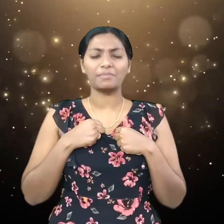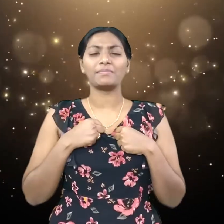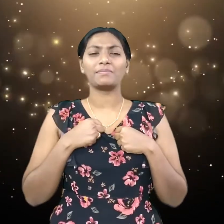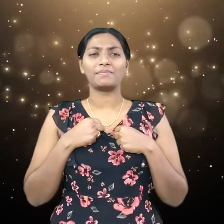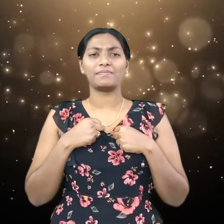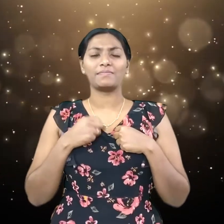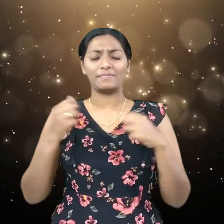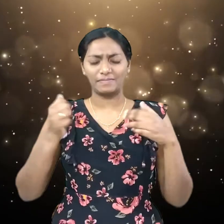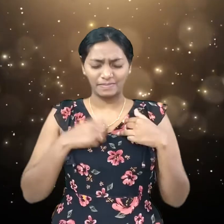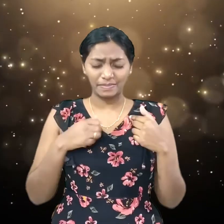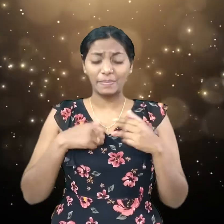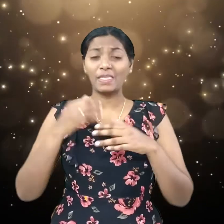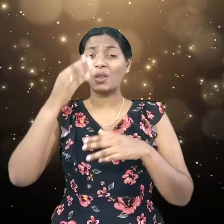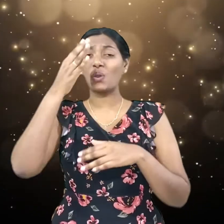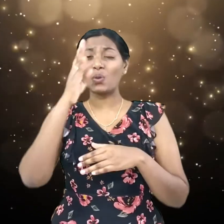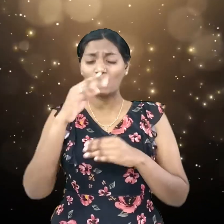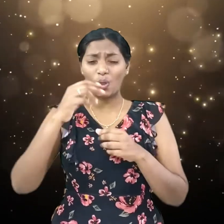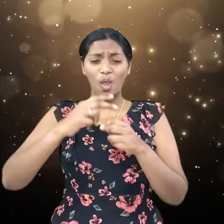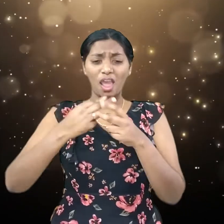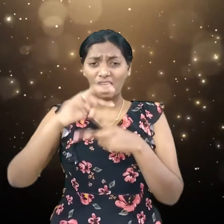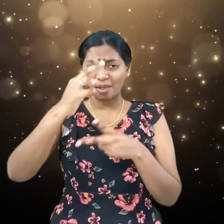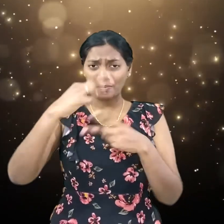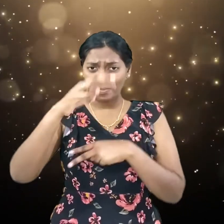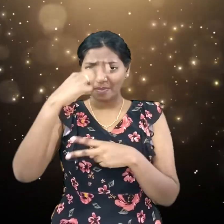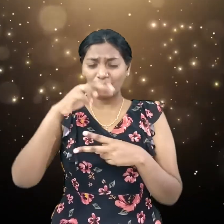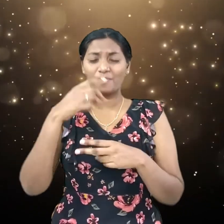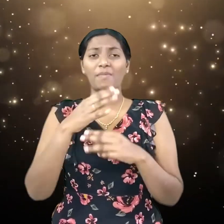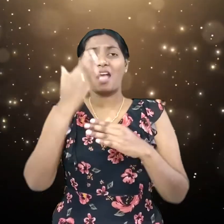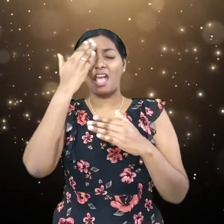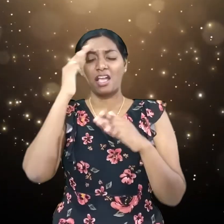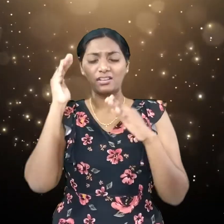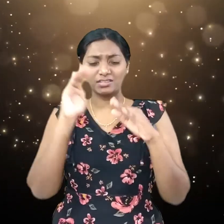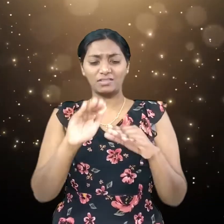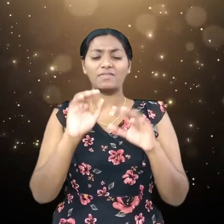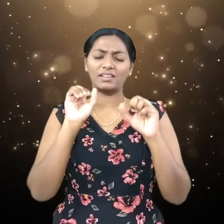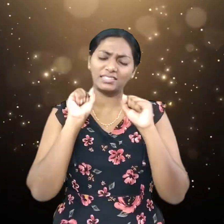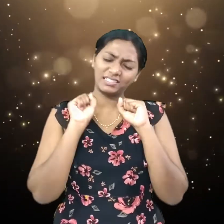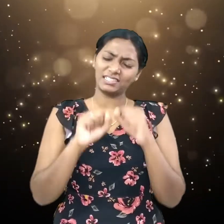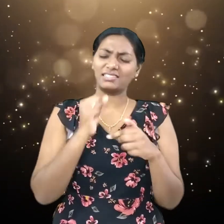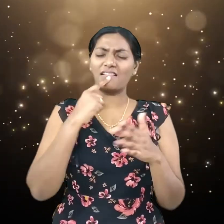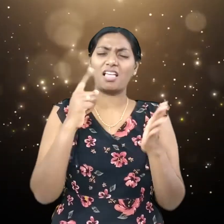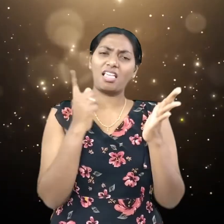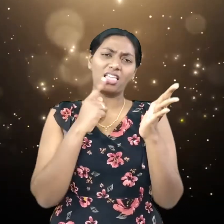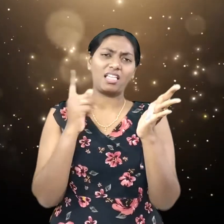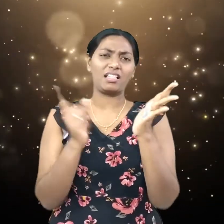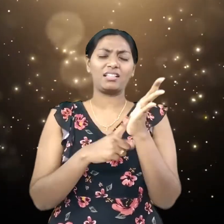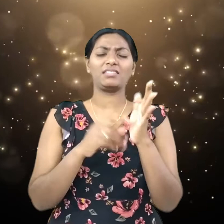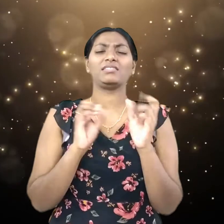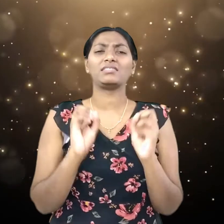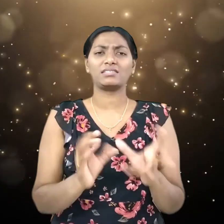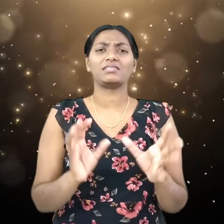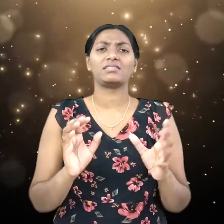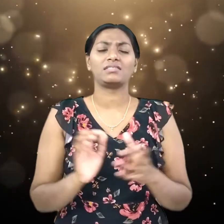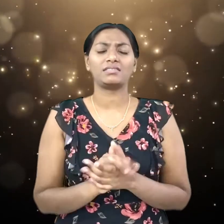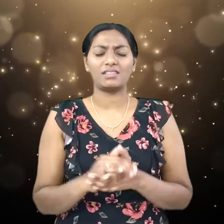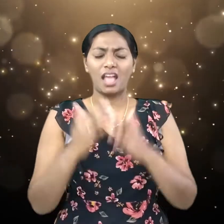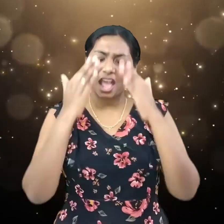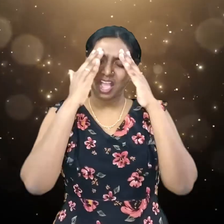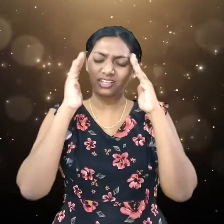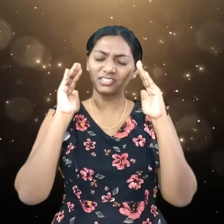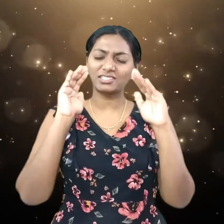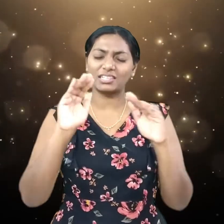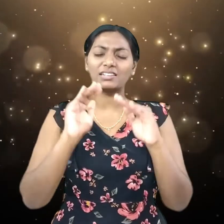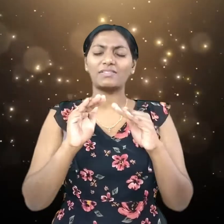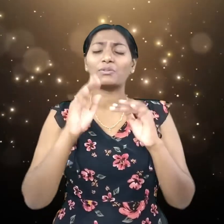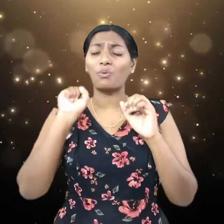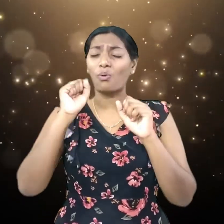इनवोक द पावर ऑफ मल्टीप्लीकेशन इन दीज ऑफरिंग्स। हम इन भेंटों में मल्टीप्लीकेशन के नियम को प्रवाहित करते हैं, आशीषे